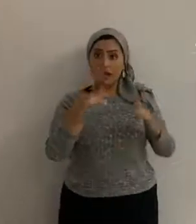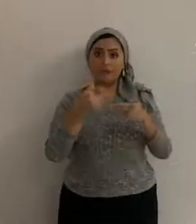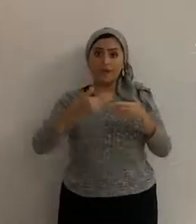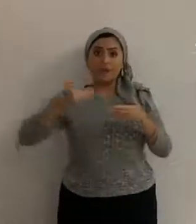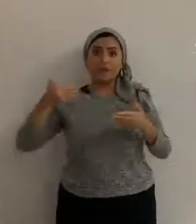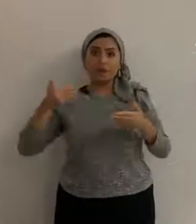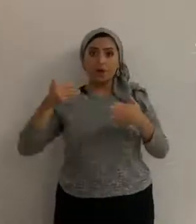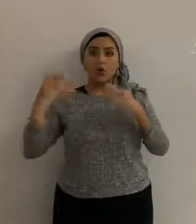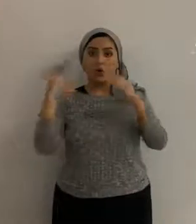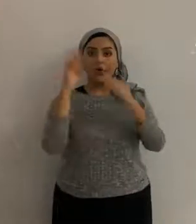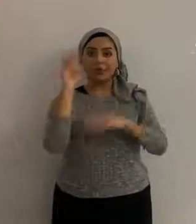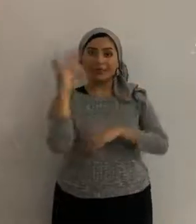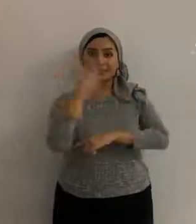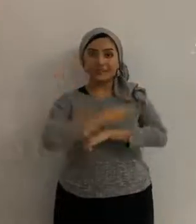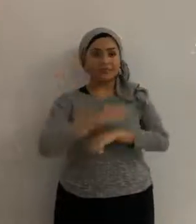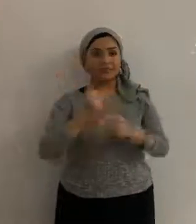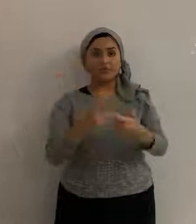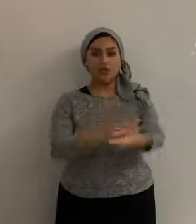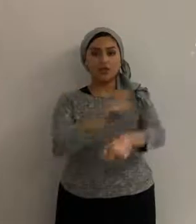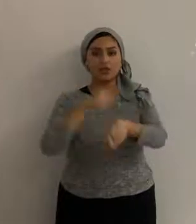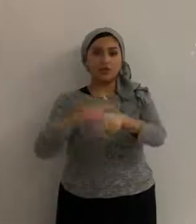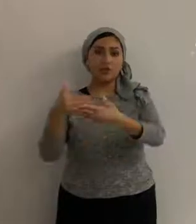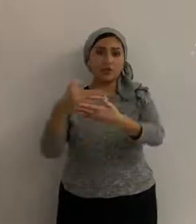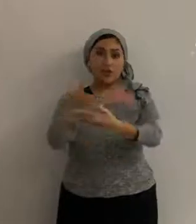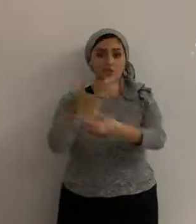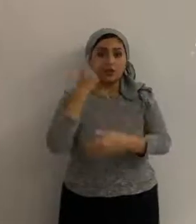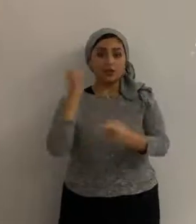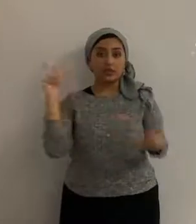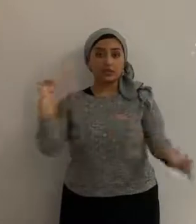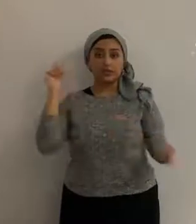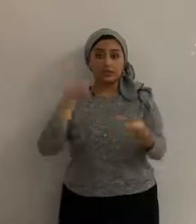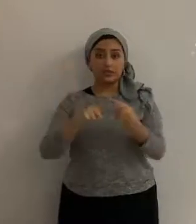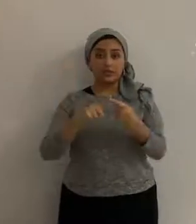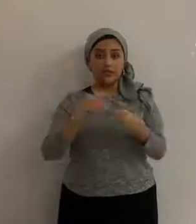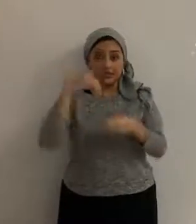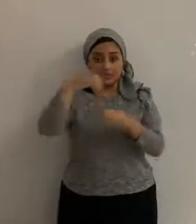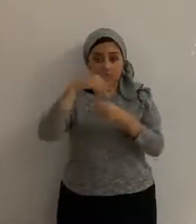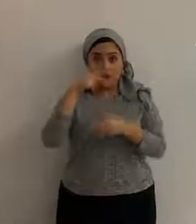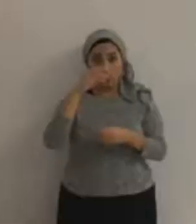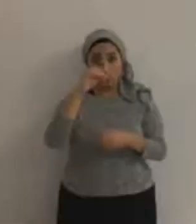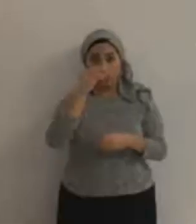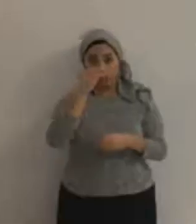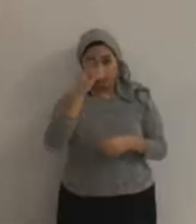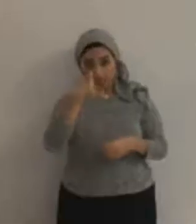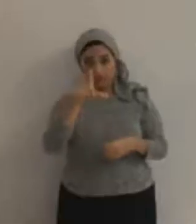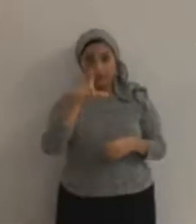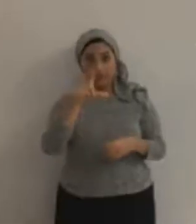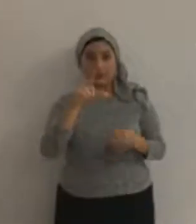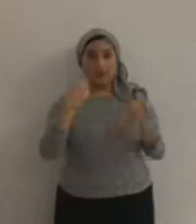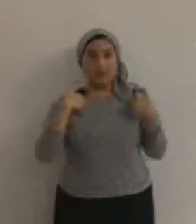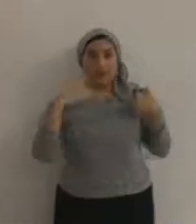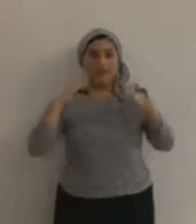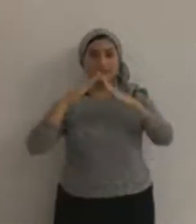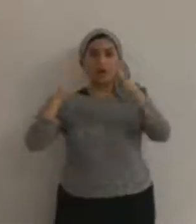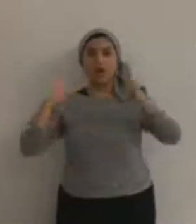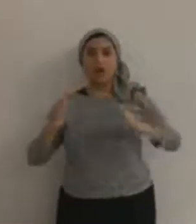6 días, mucho antes. Entonces vean cómo hasta casi el cótel, el muro, estaban las casas de los